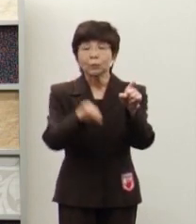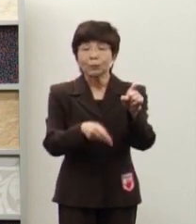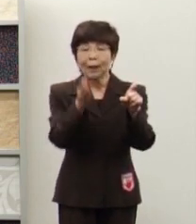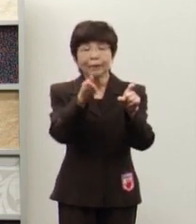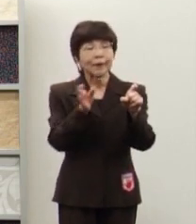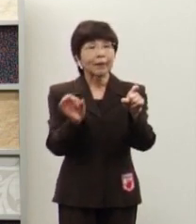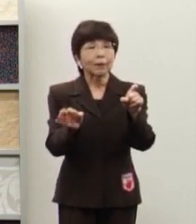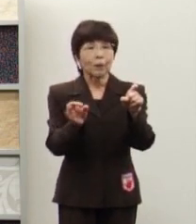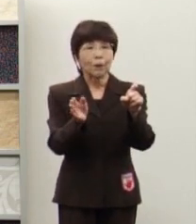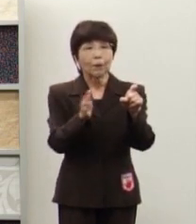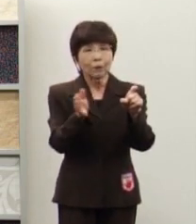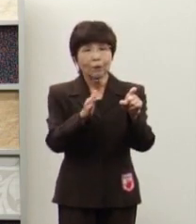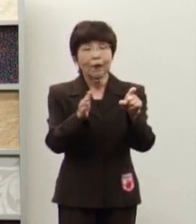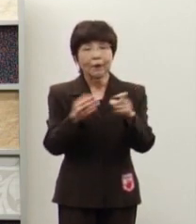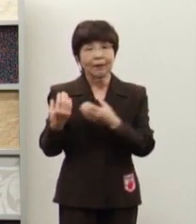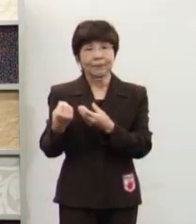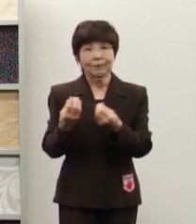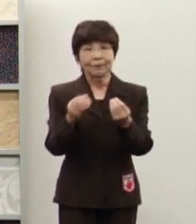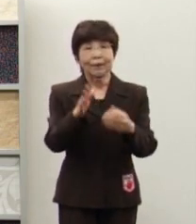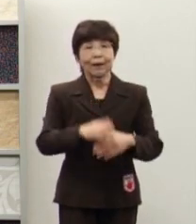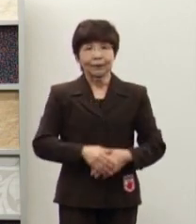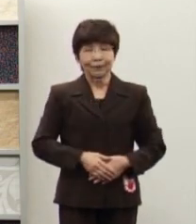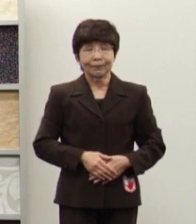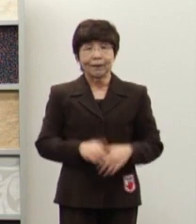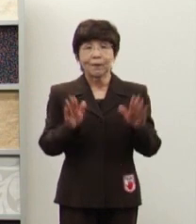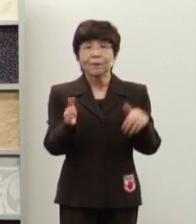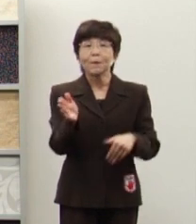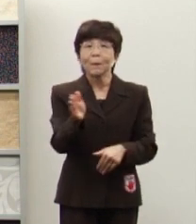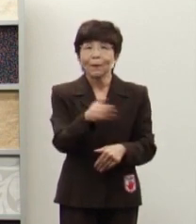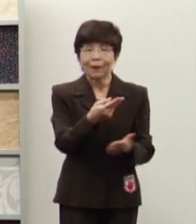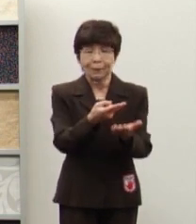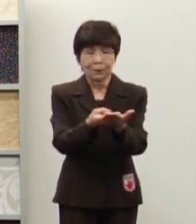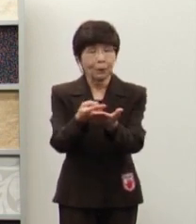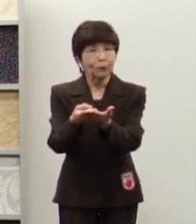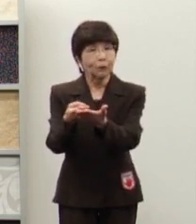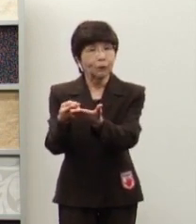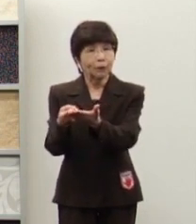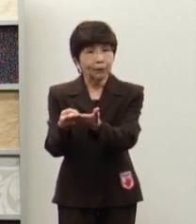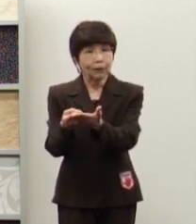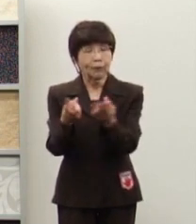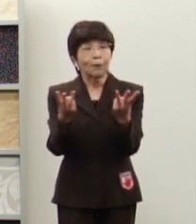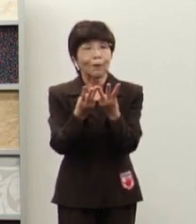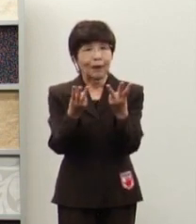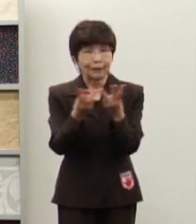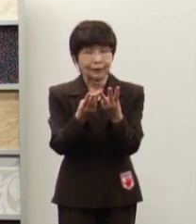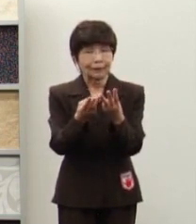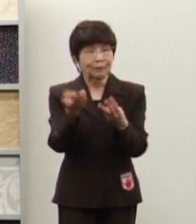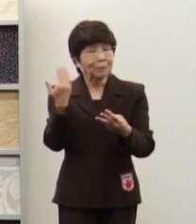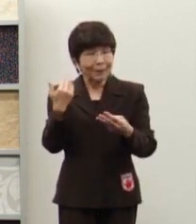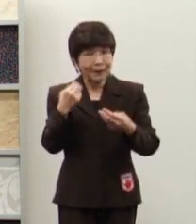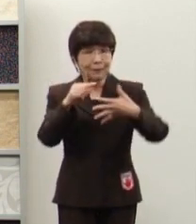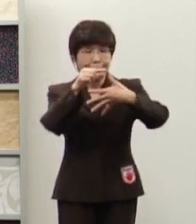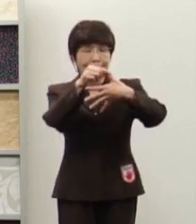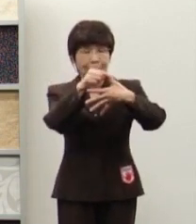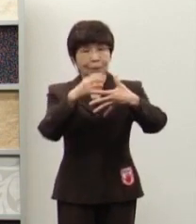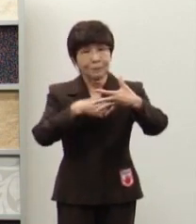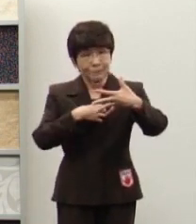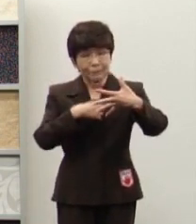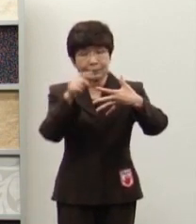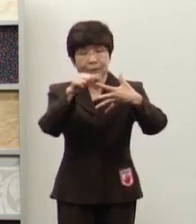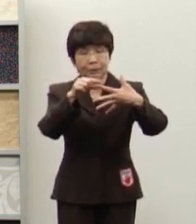。従いまして、本日から病床確保フェーズを現行の5から3に切り